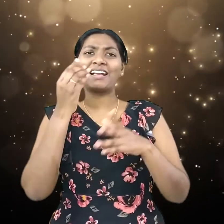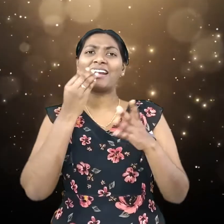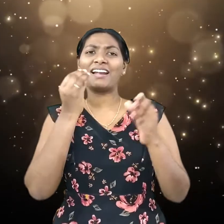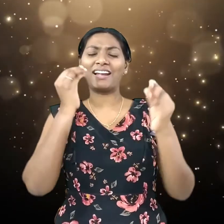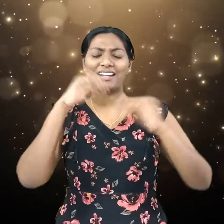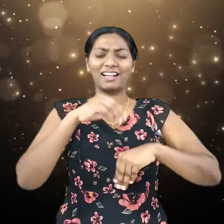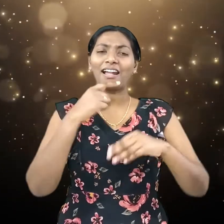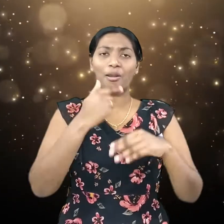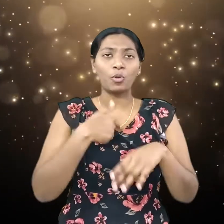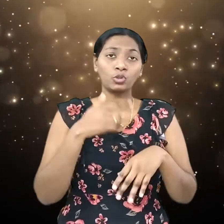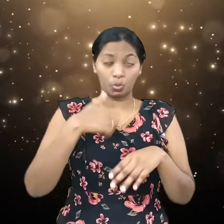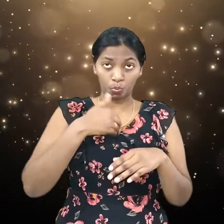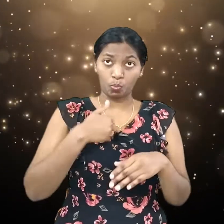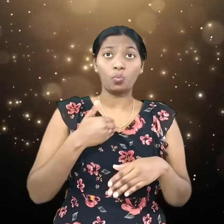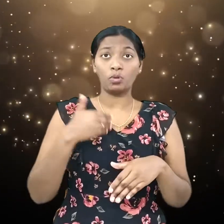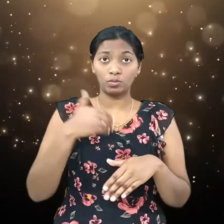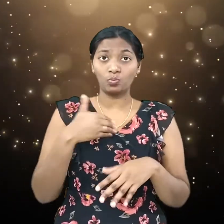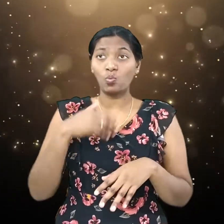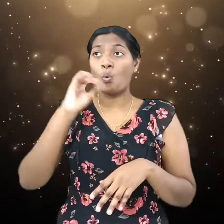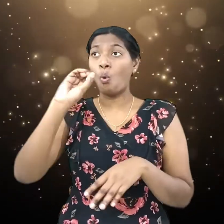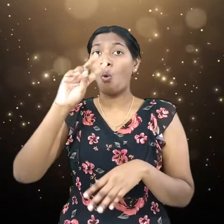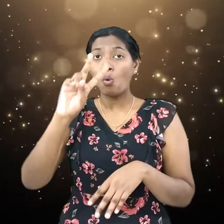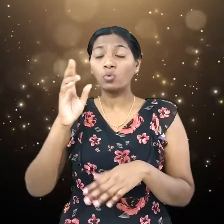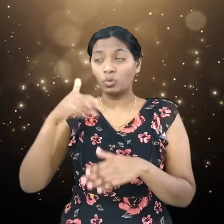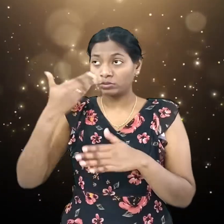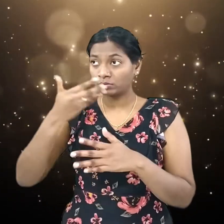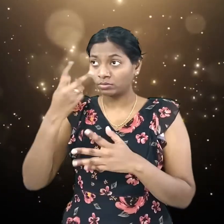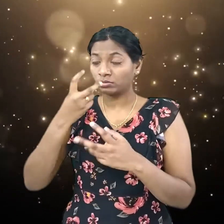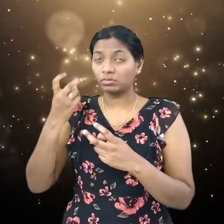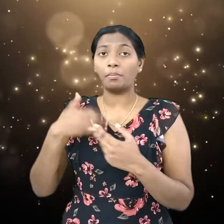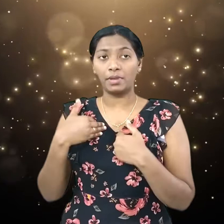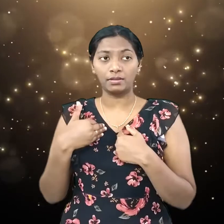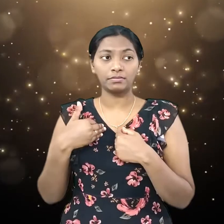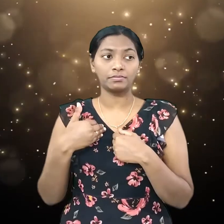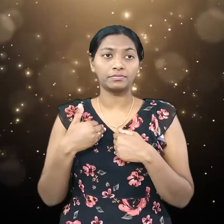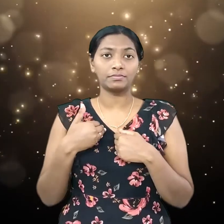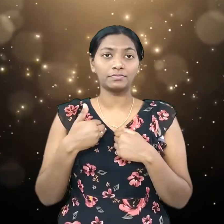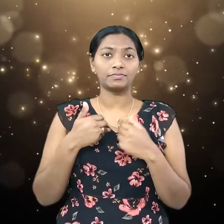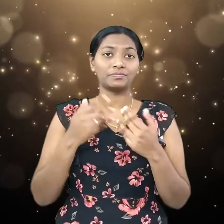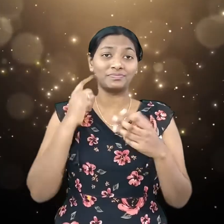तो बेटा बिना ऑक्सीजन के निकलते ना पहले ही डॉक्टर क्या लगा देता थोबड़े पे ऑक्सीजन,